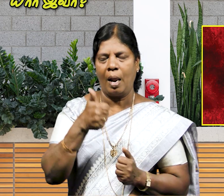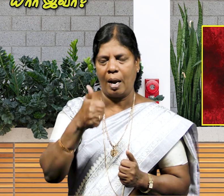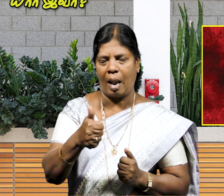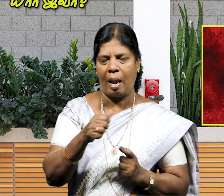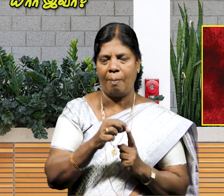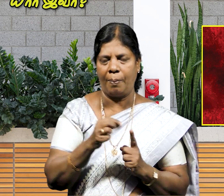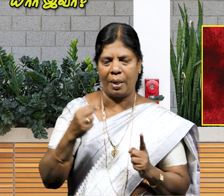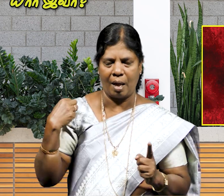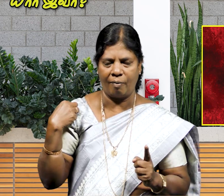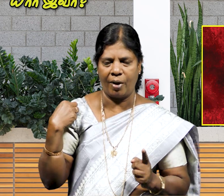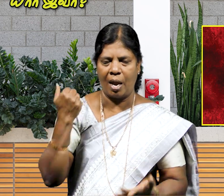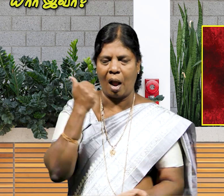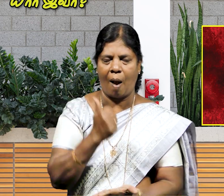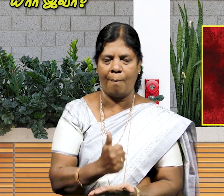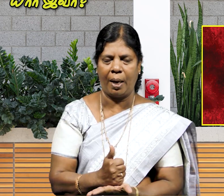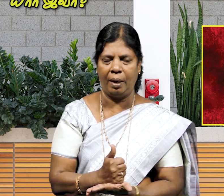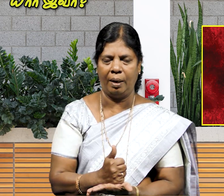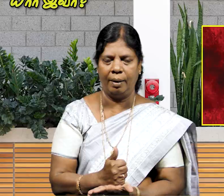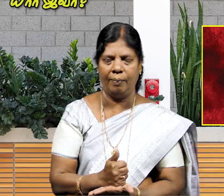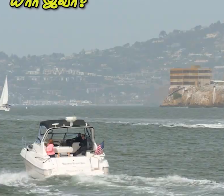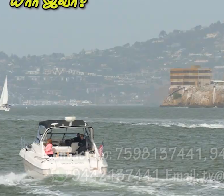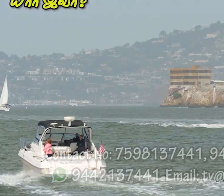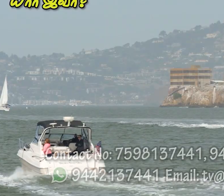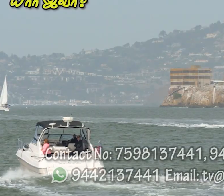பிதாவே. ஆமேன்.